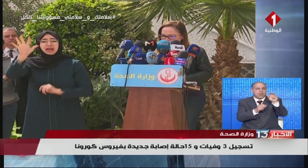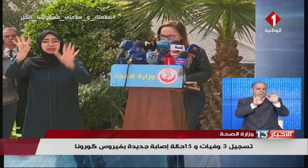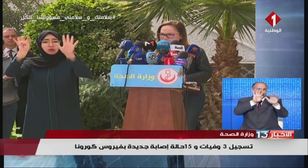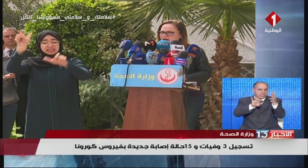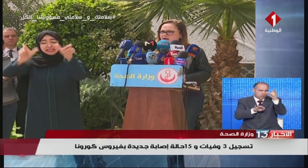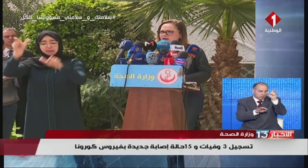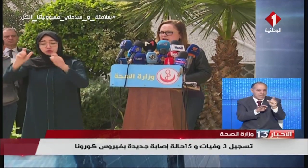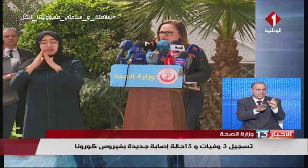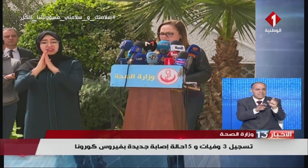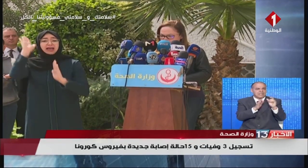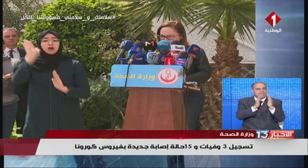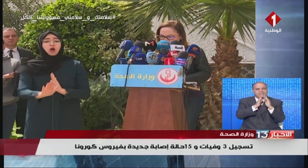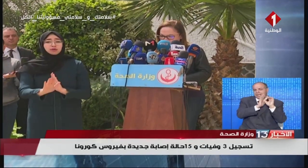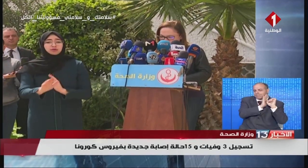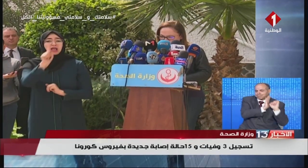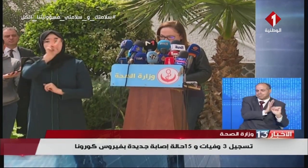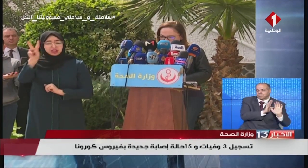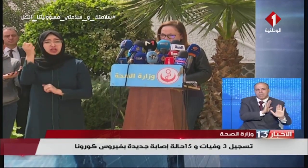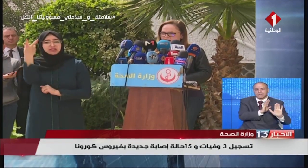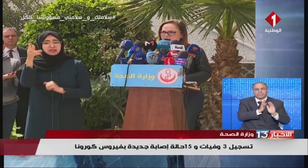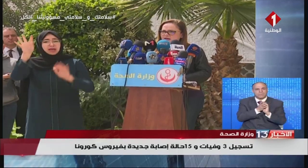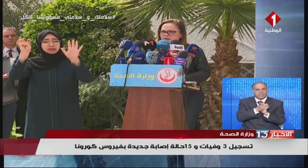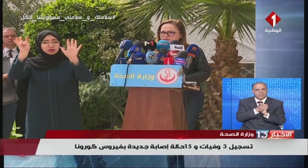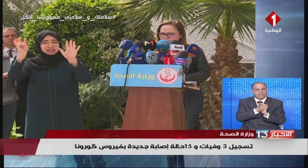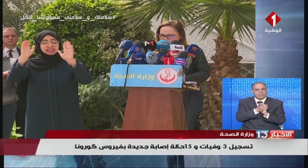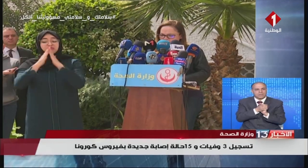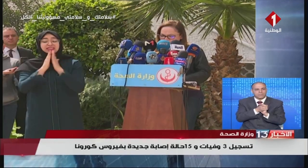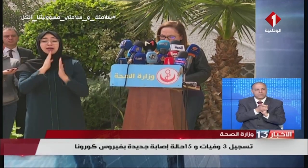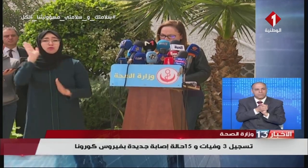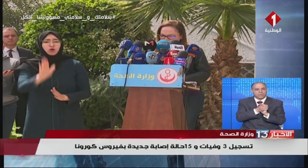12,395 شخص للحجر الصحي الذاتي،